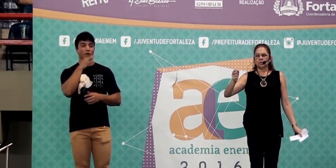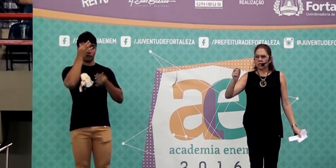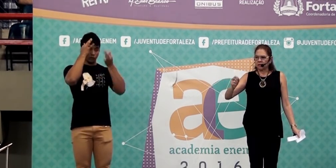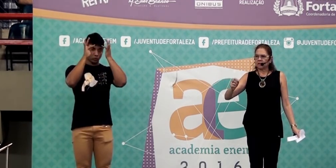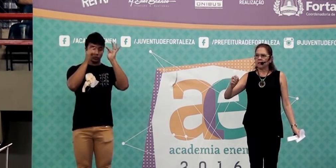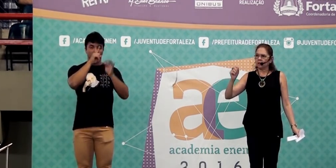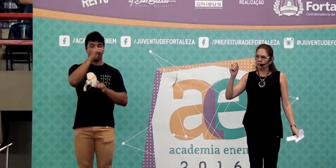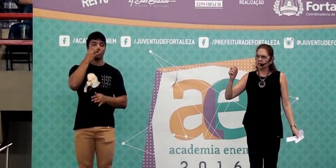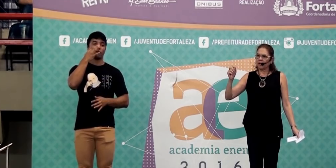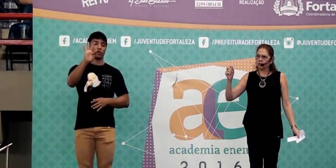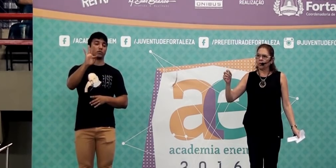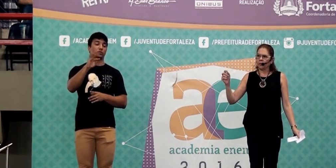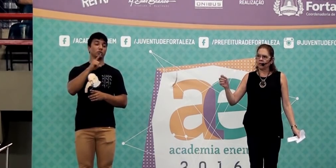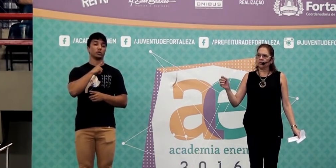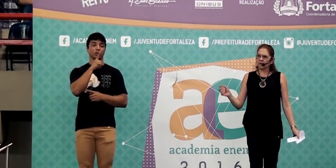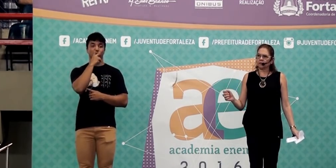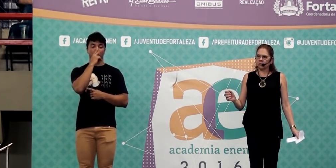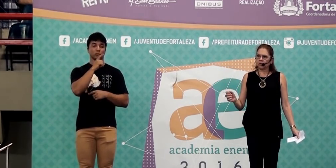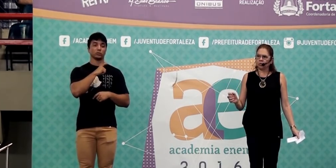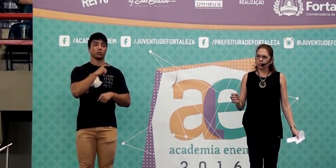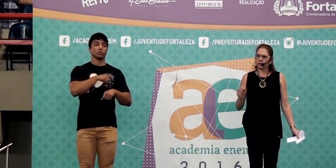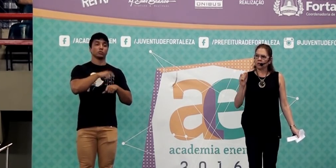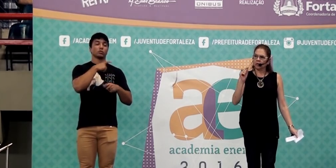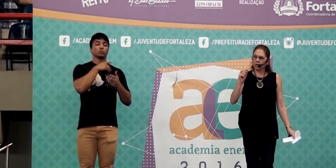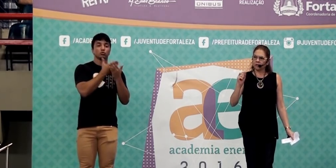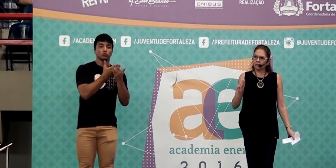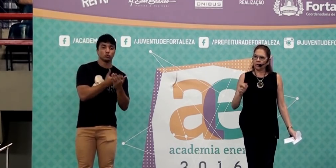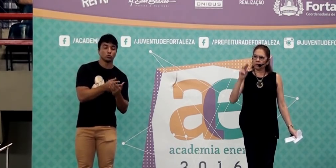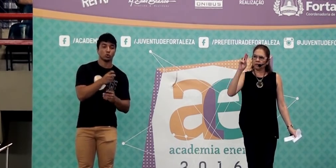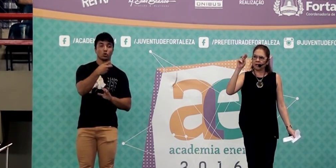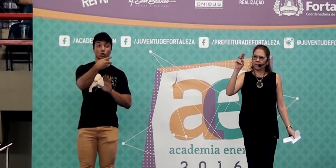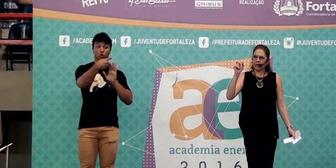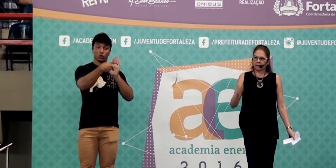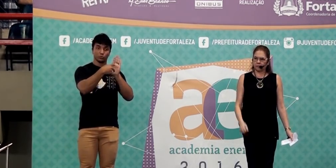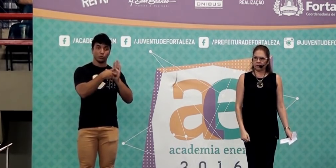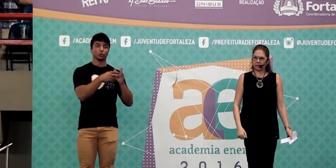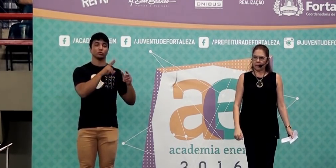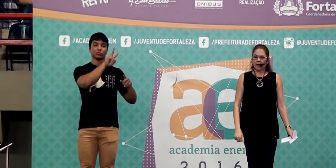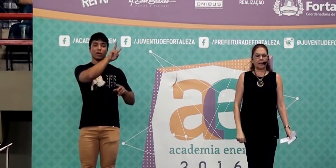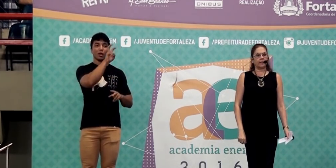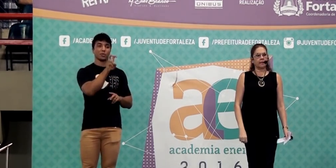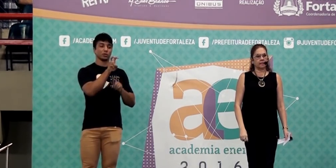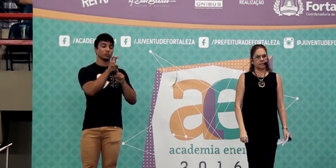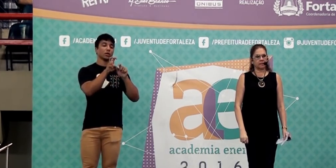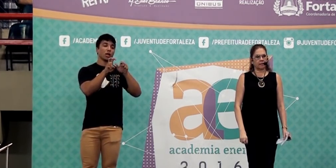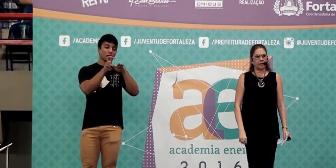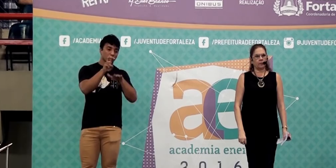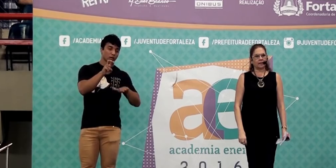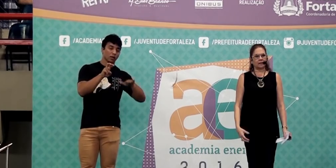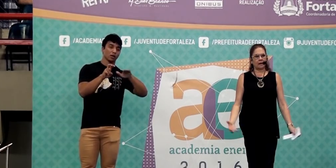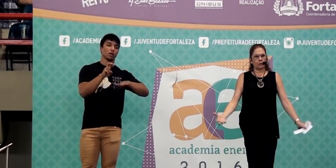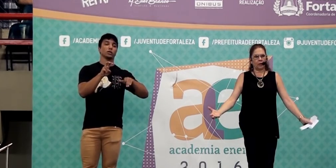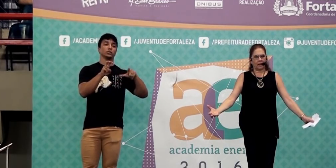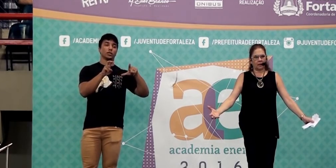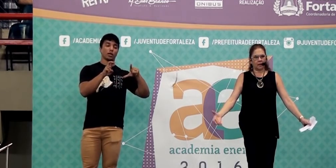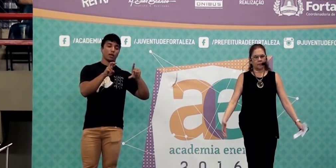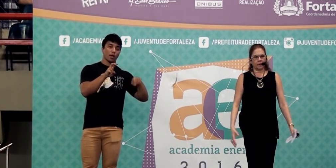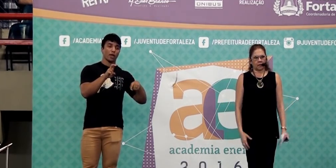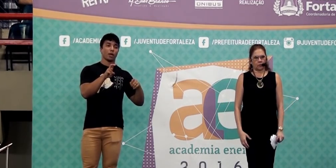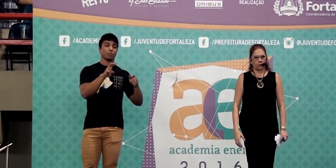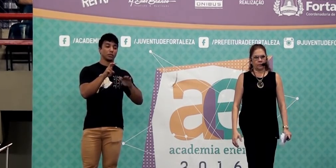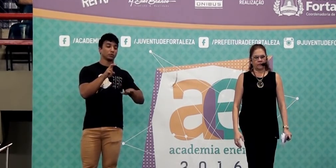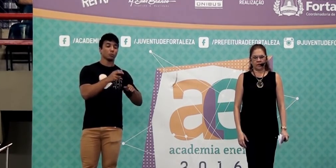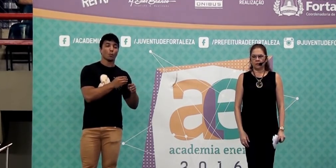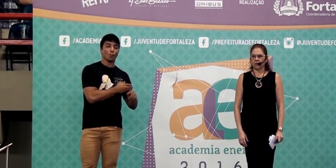francês, disse em um certo momento dos seus estudos, abre aspas, a criança é uma tábula